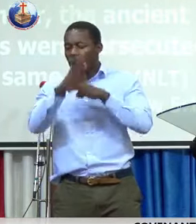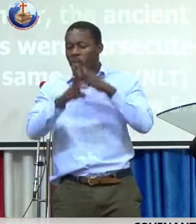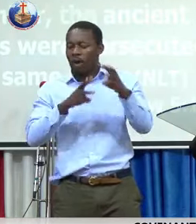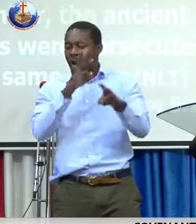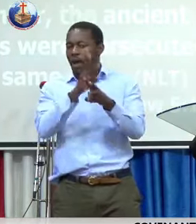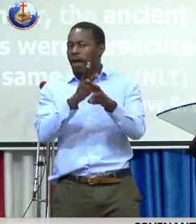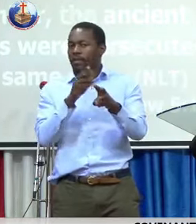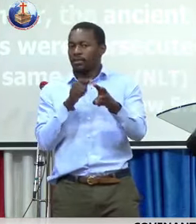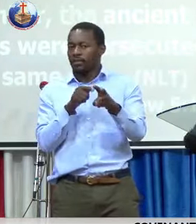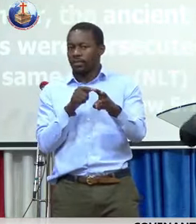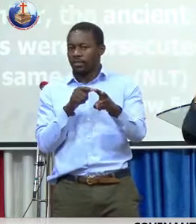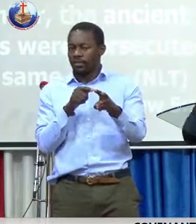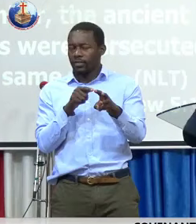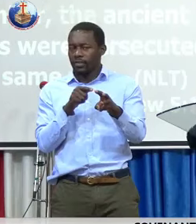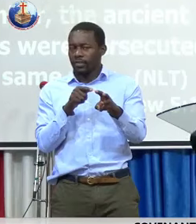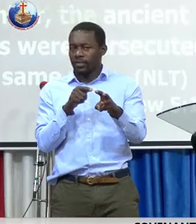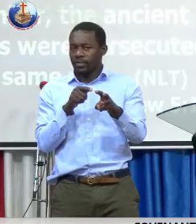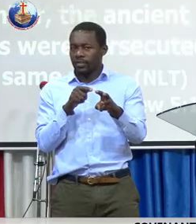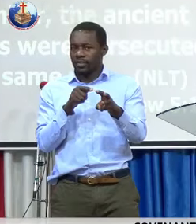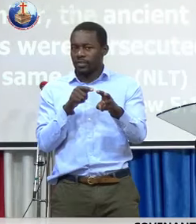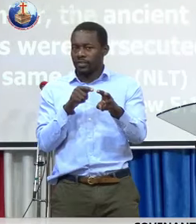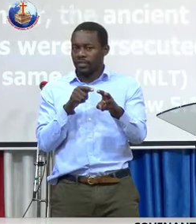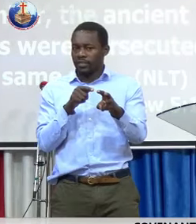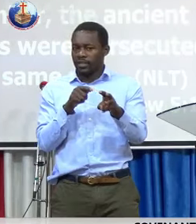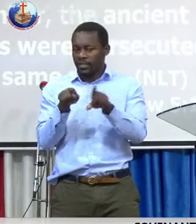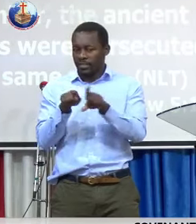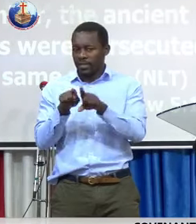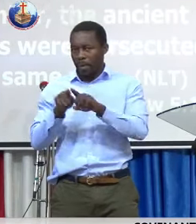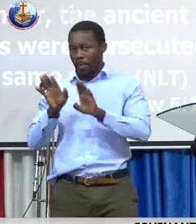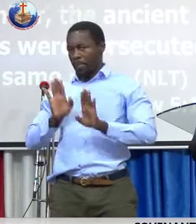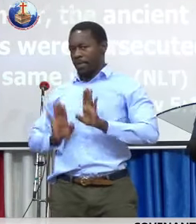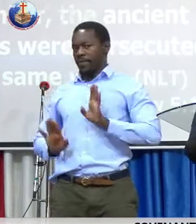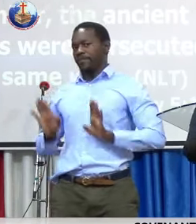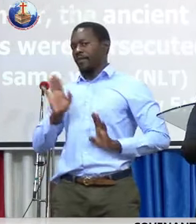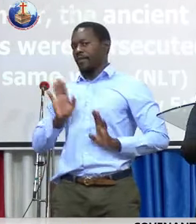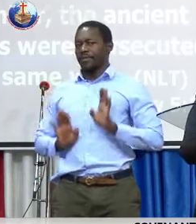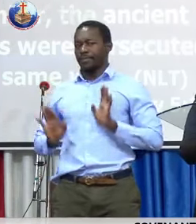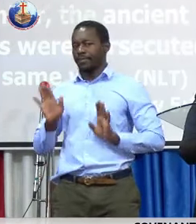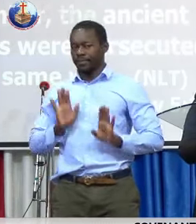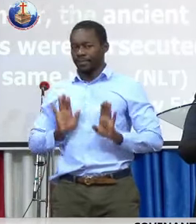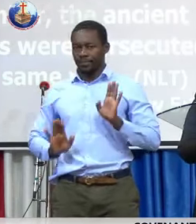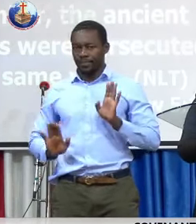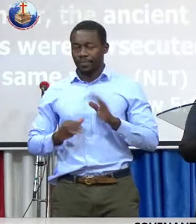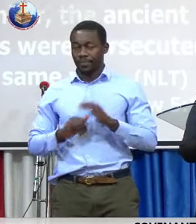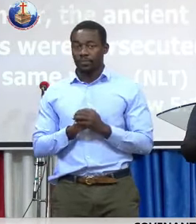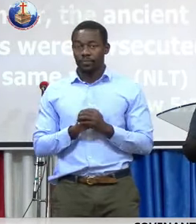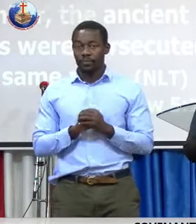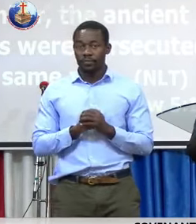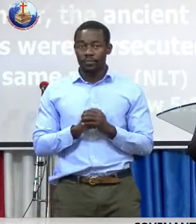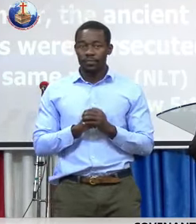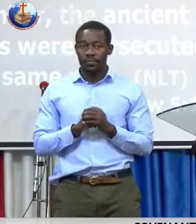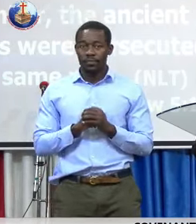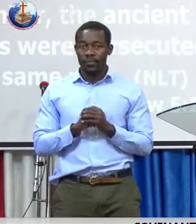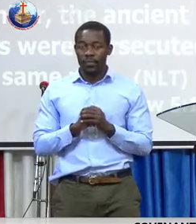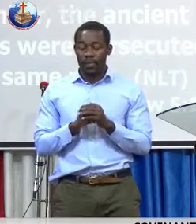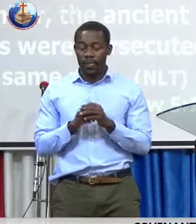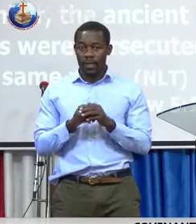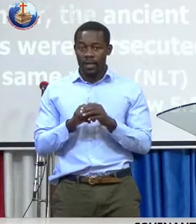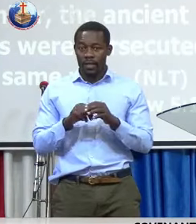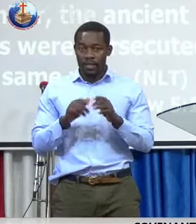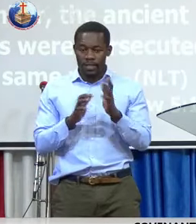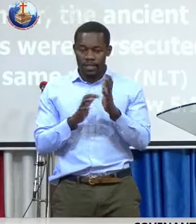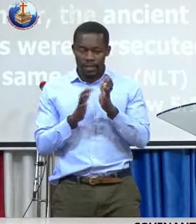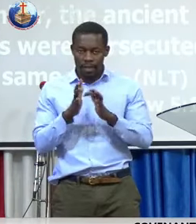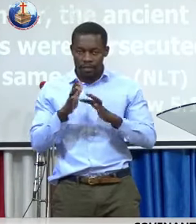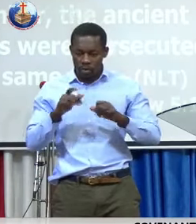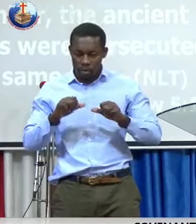wa ulimwengu. With regard to how they behaved. Na jinsi ambavyo wangeenenda. And he proceeds to give them the role